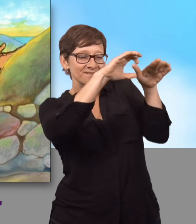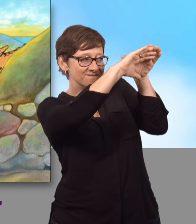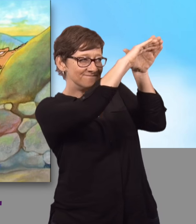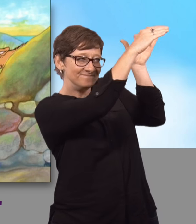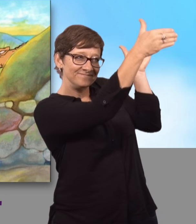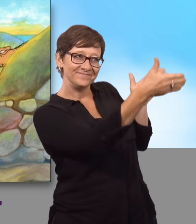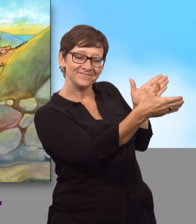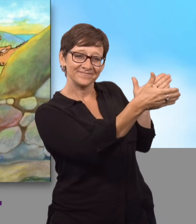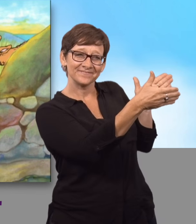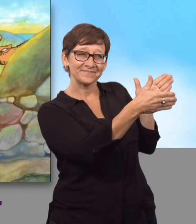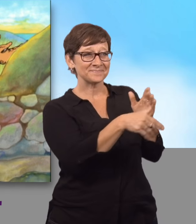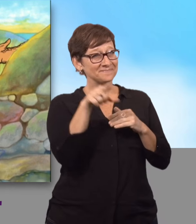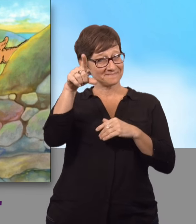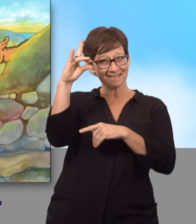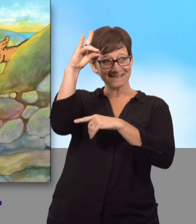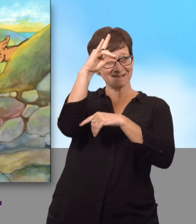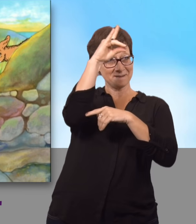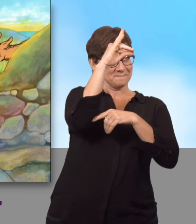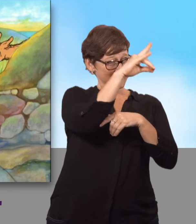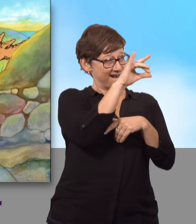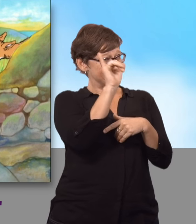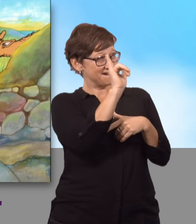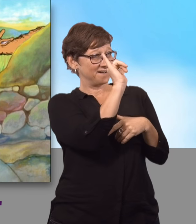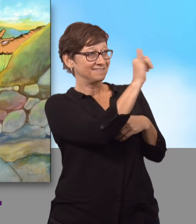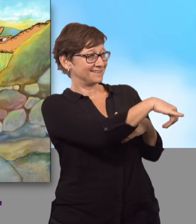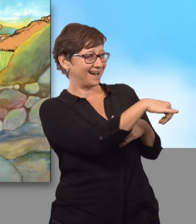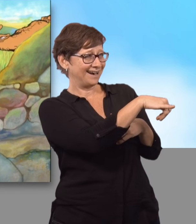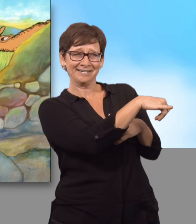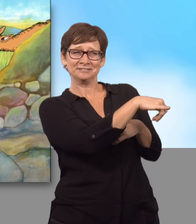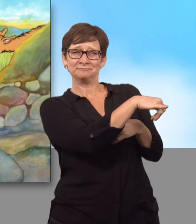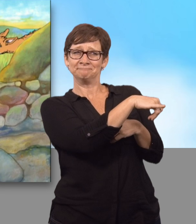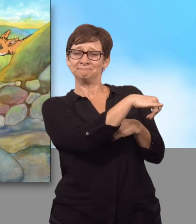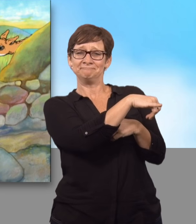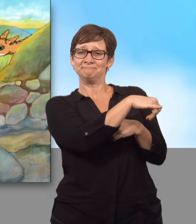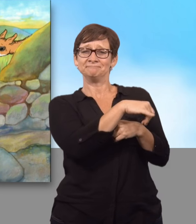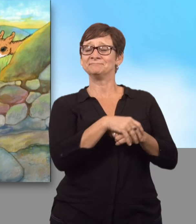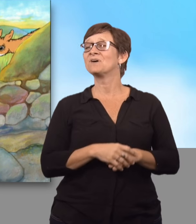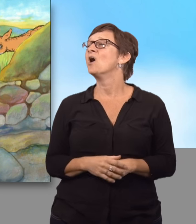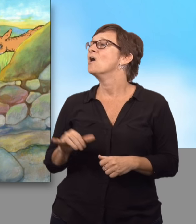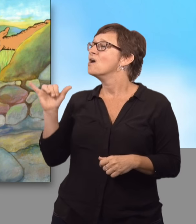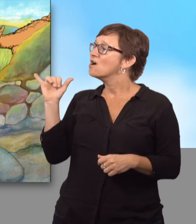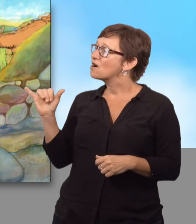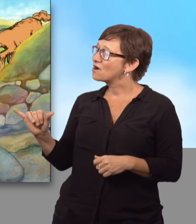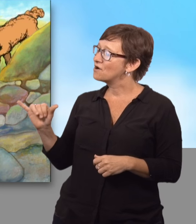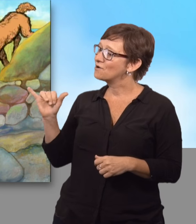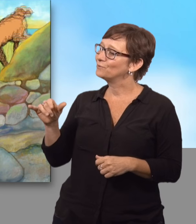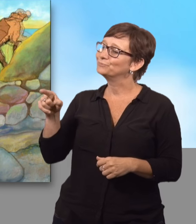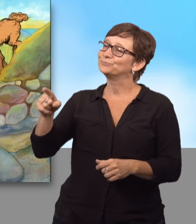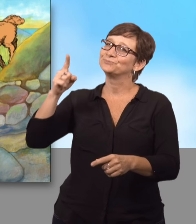guste hacer tal prueba. Oh, le dije cuando lo vi junto al lago.